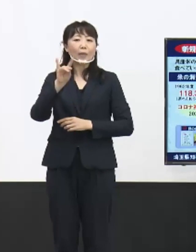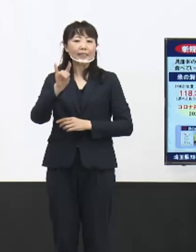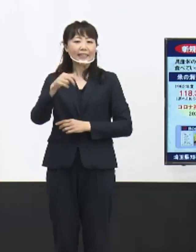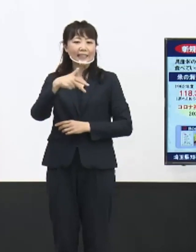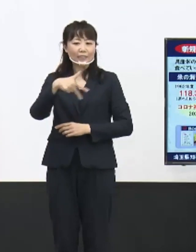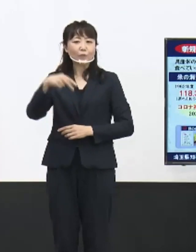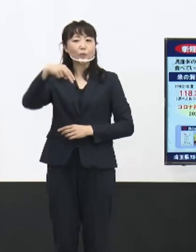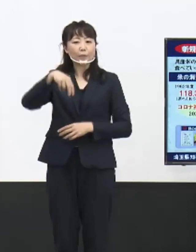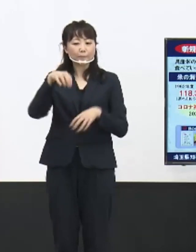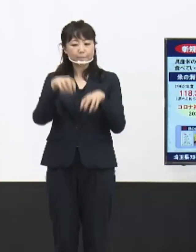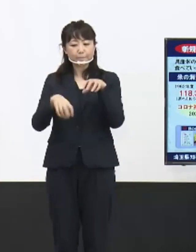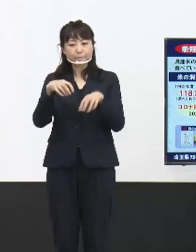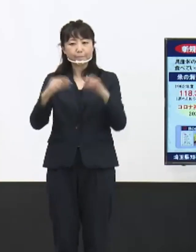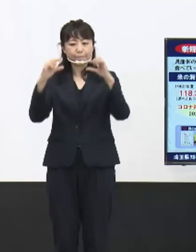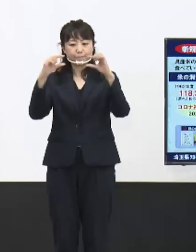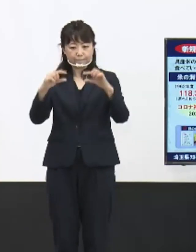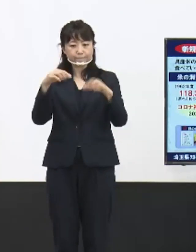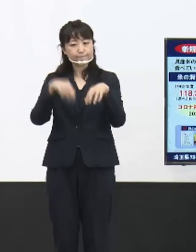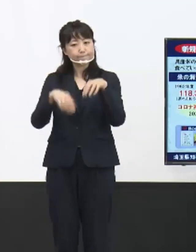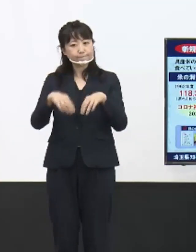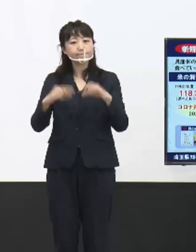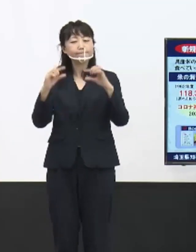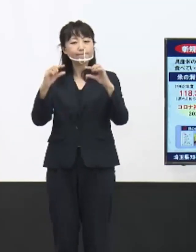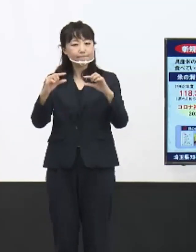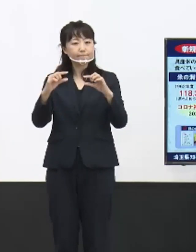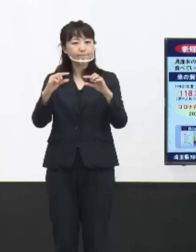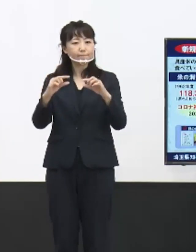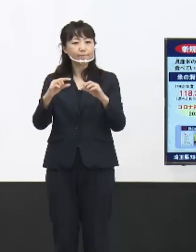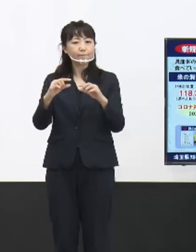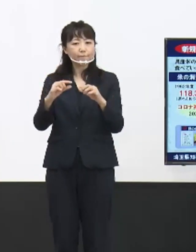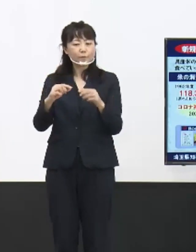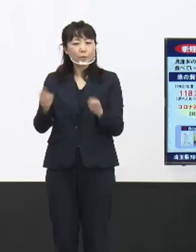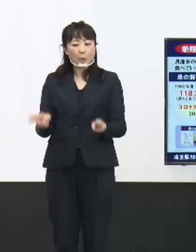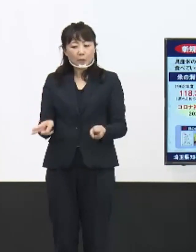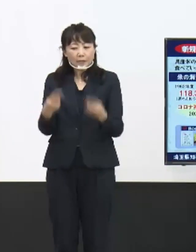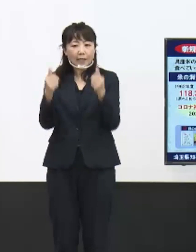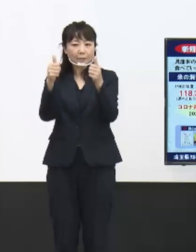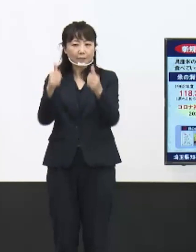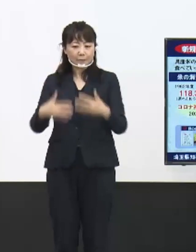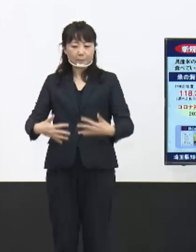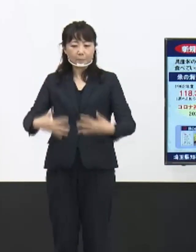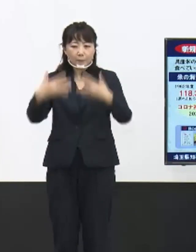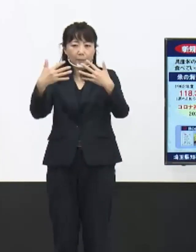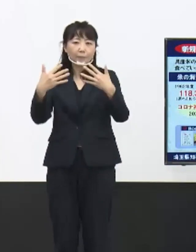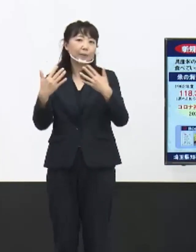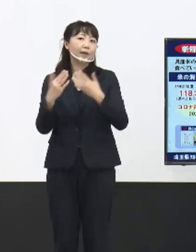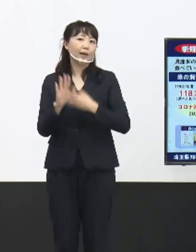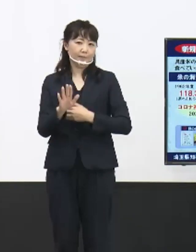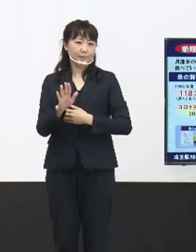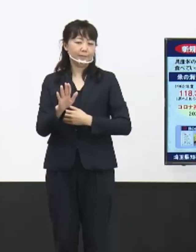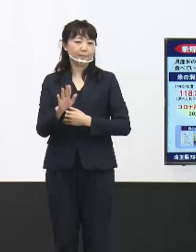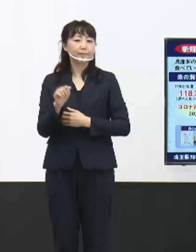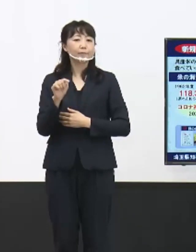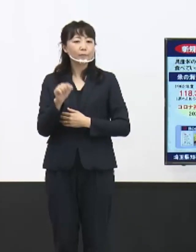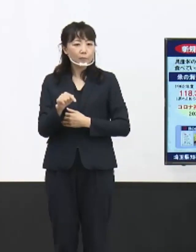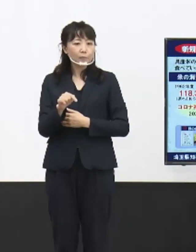と入力をしていただくと特設サイトに飛ぶことになります。そこで購入サイトの一覧が